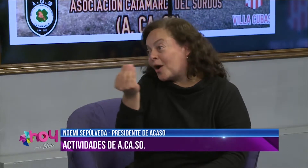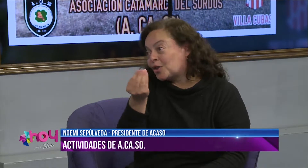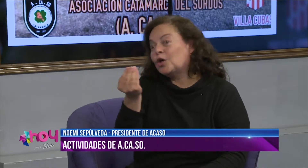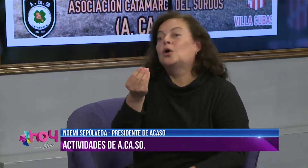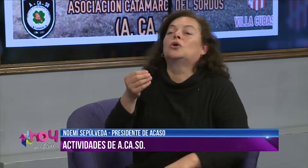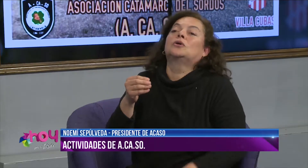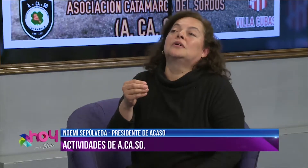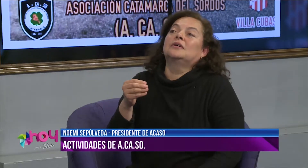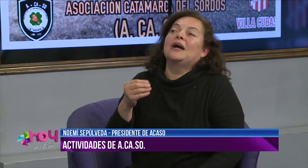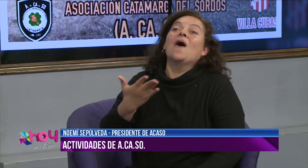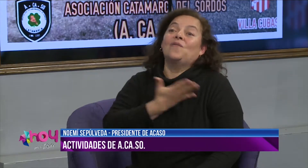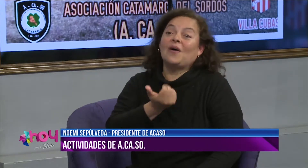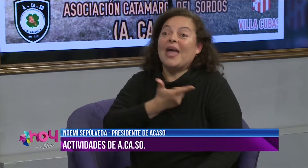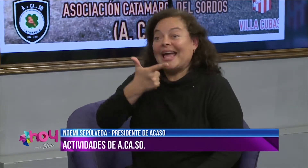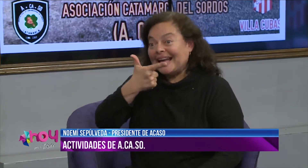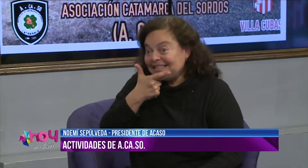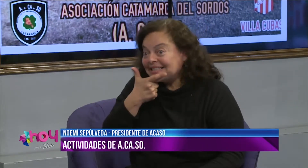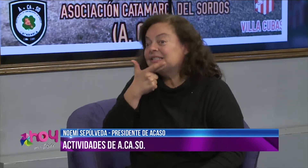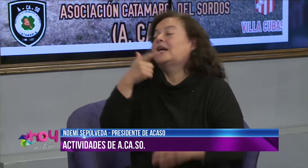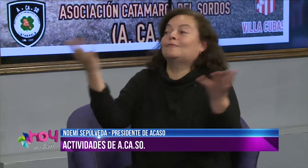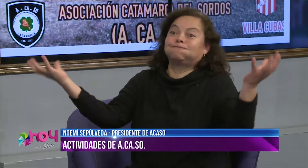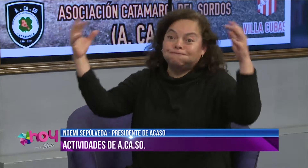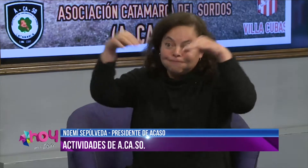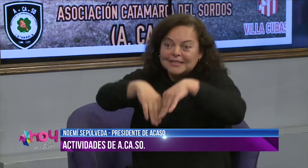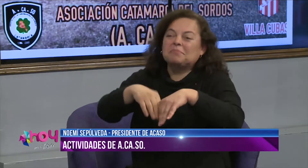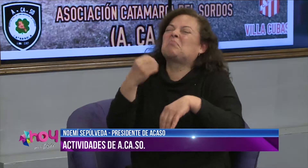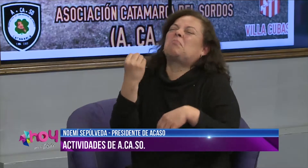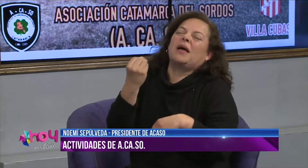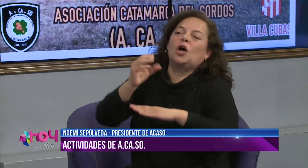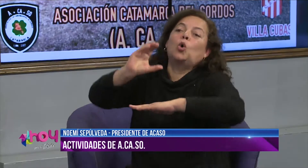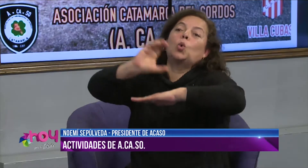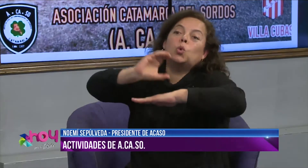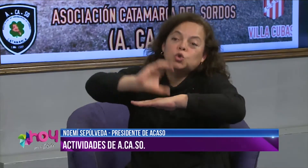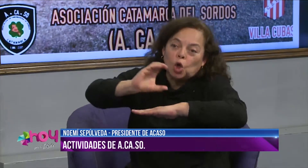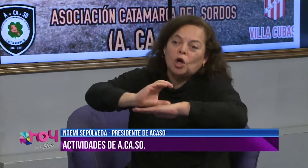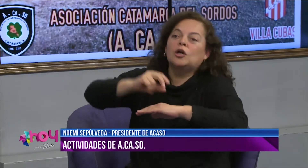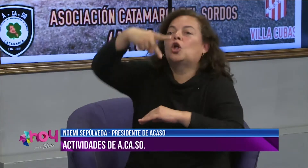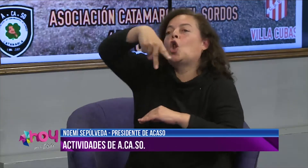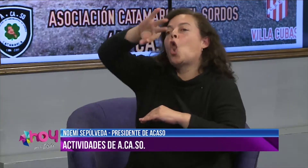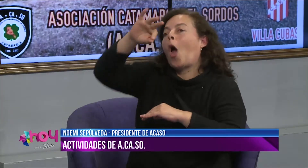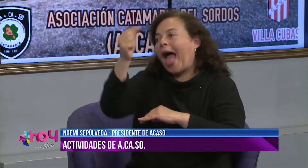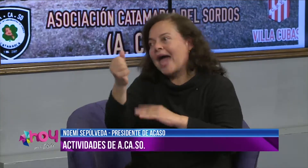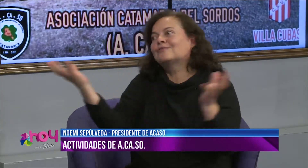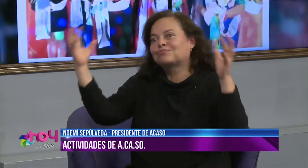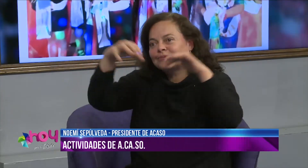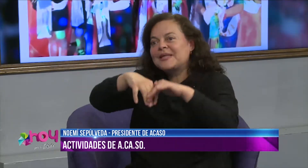sábado, la Federación Argentina de Fútbol Silencioso va a visitar lo que es la región Cuyo y